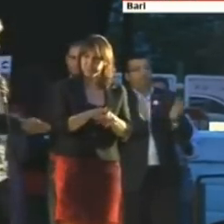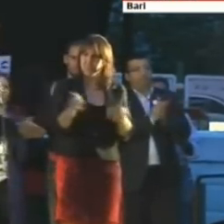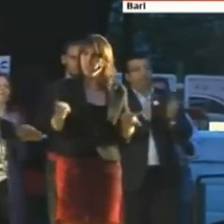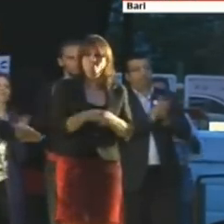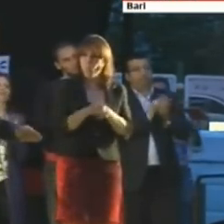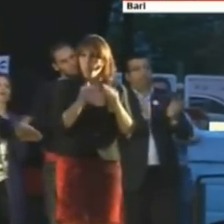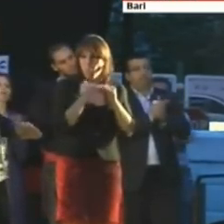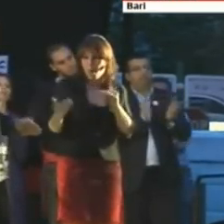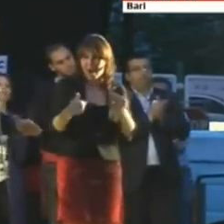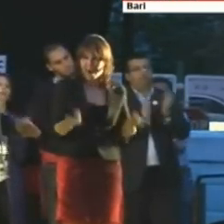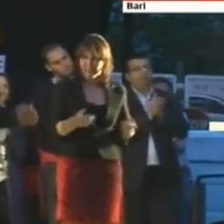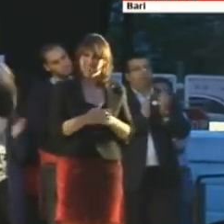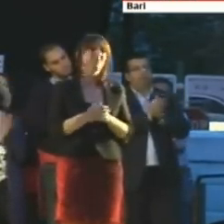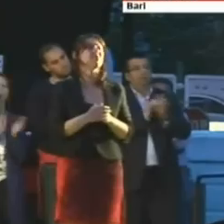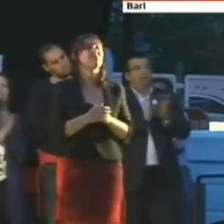facciamo uguali.